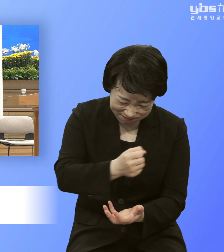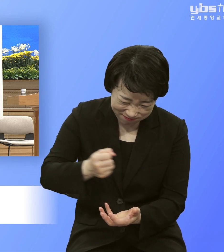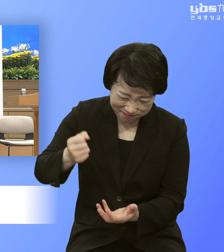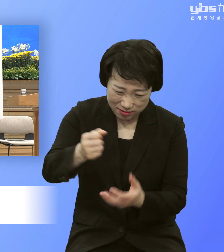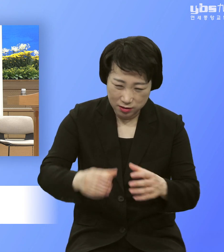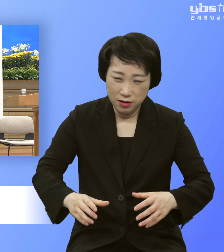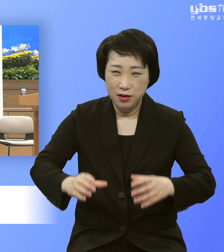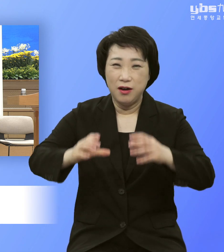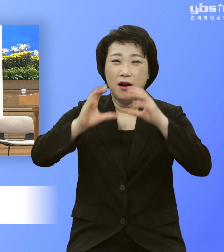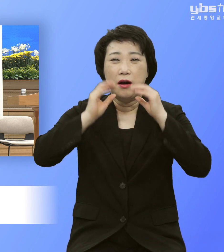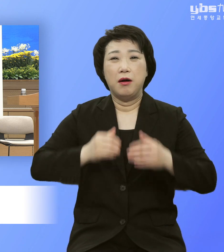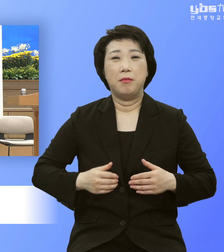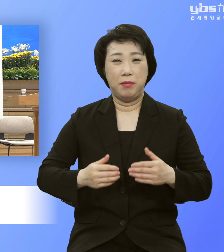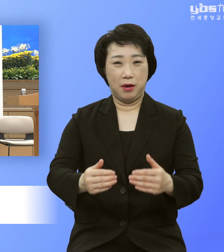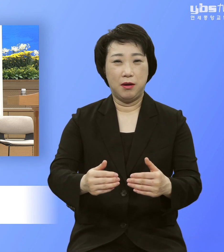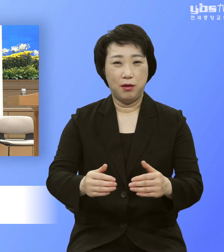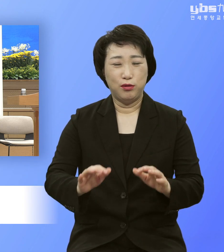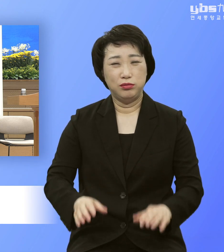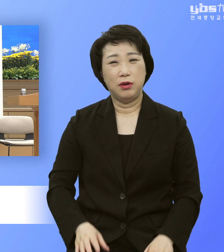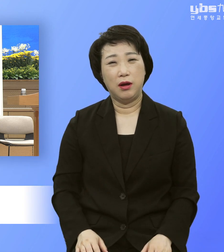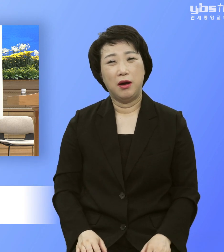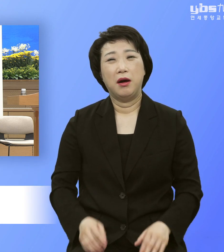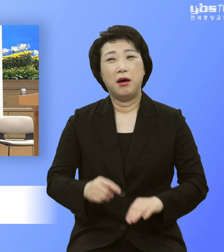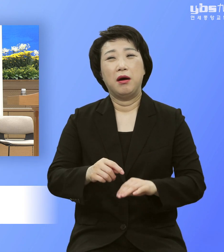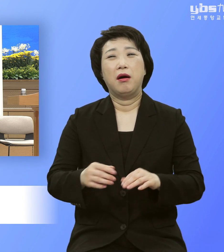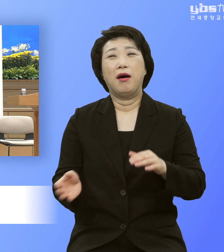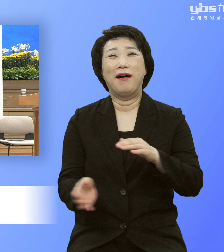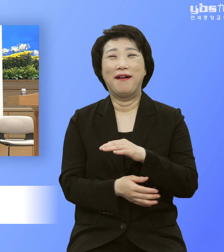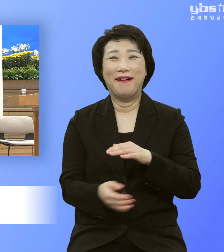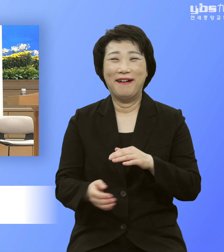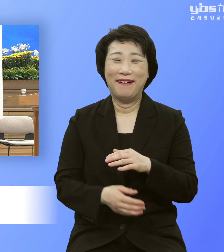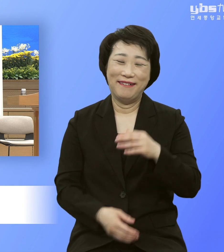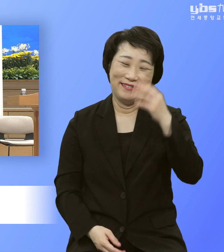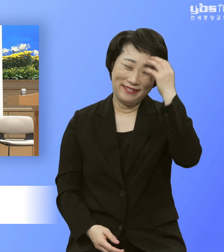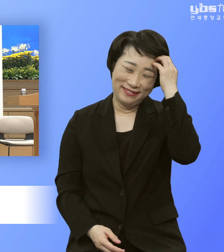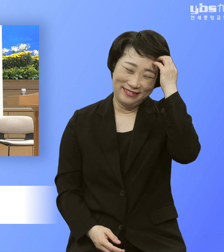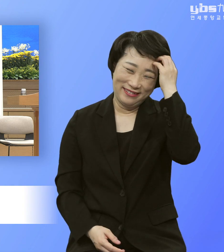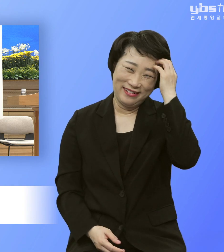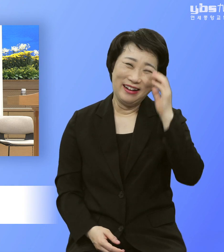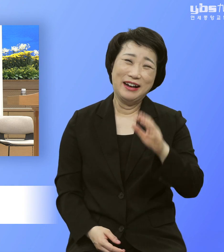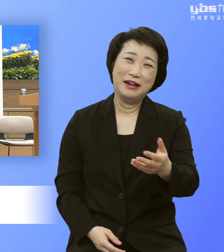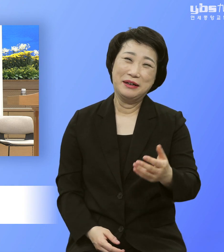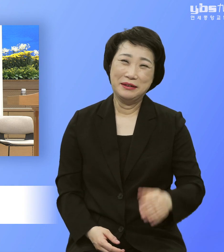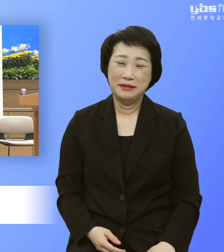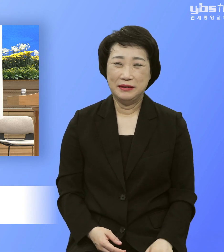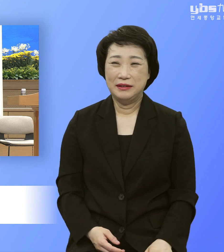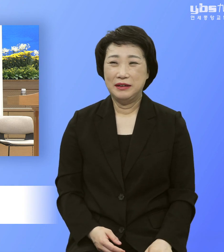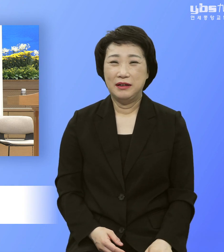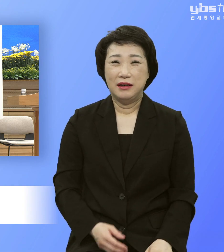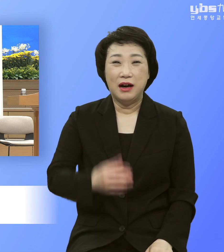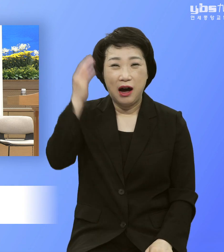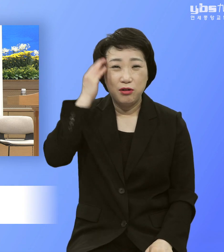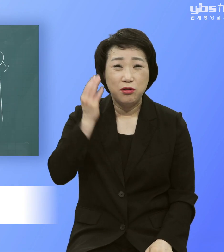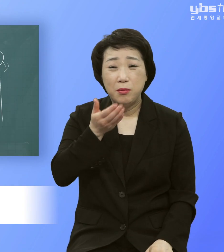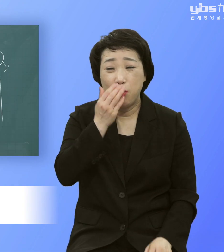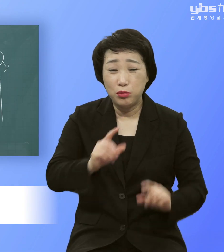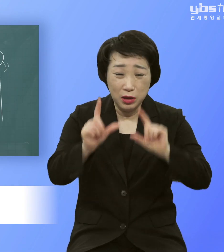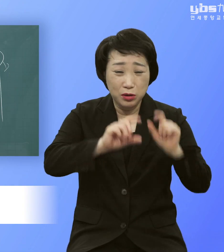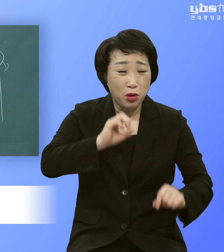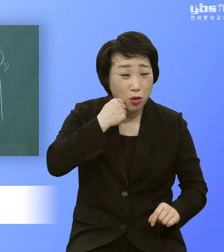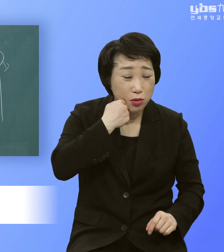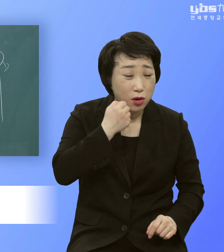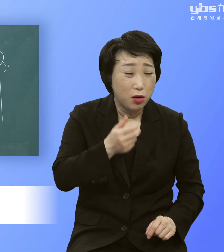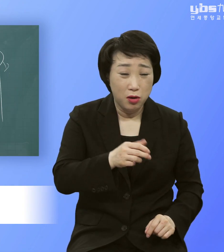배는 나오는데 천히 허기가 죠. 그런 걸, 그것도 우리나라는 없으니까